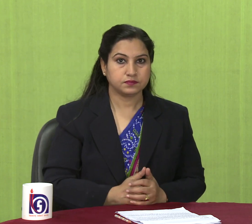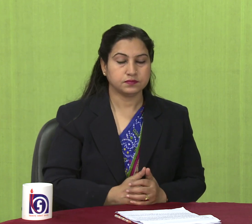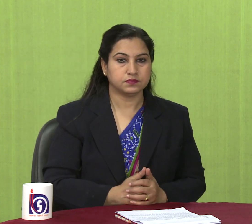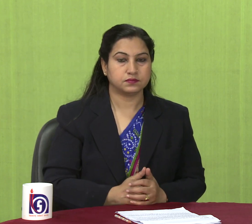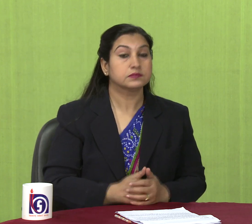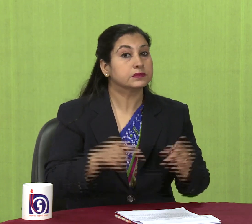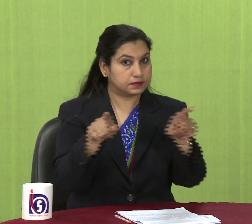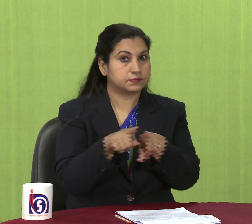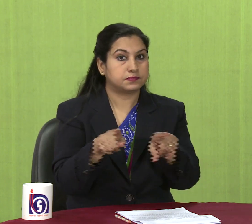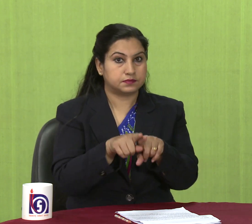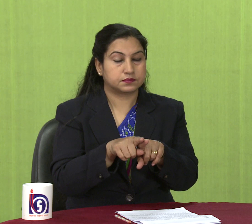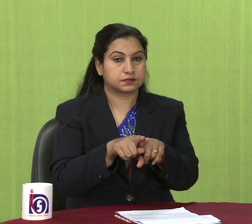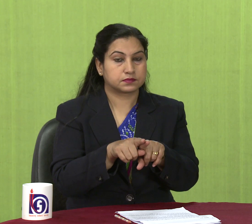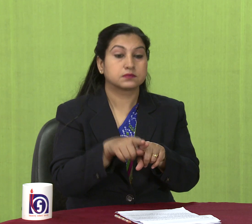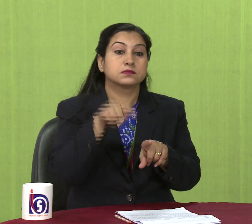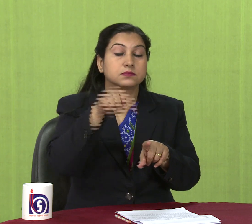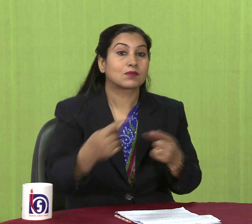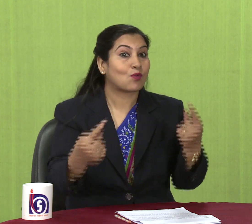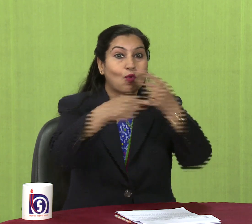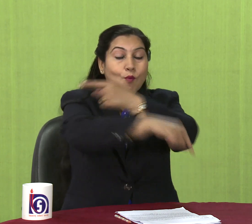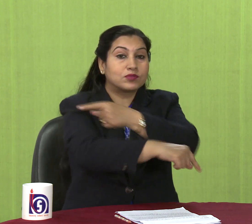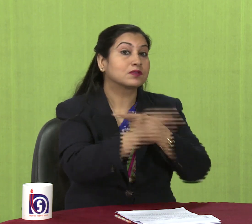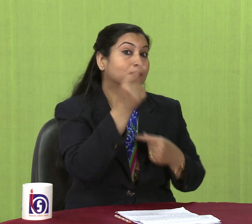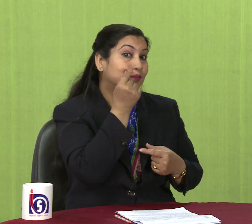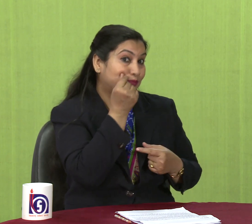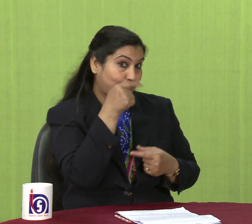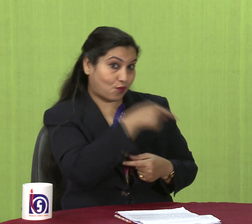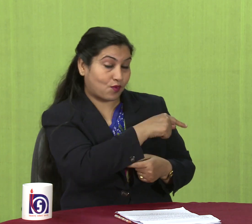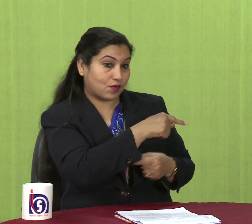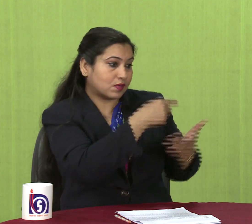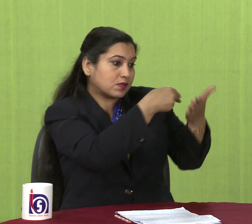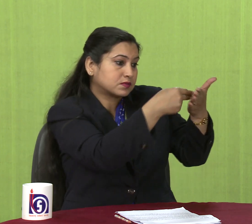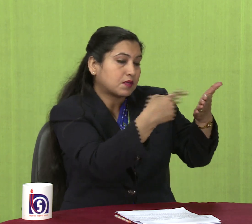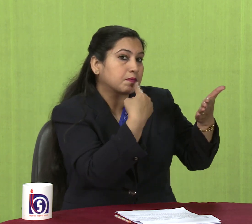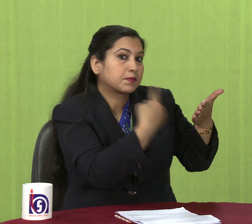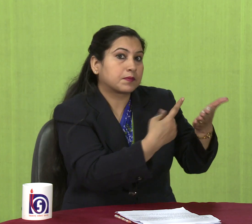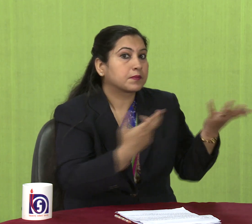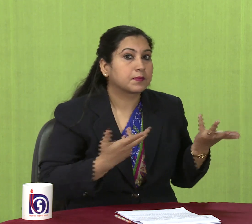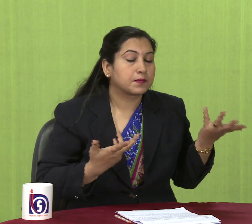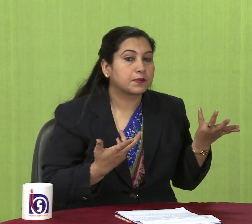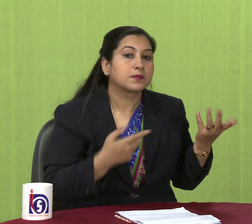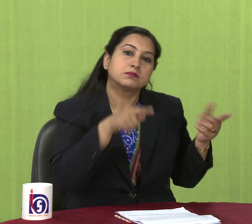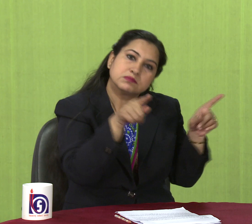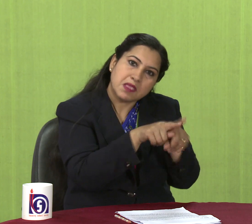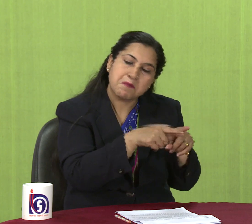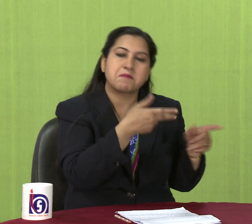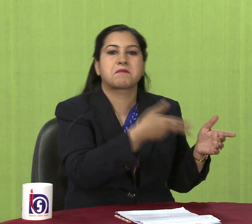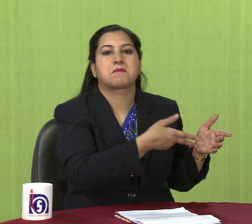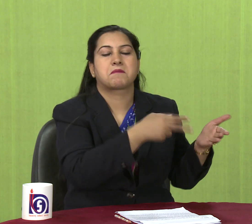इसी तरह इसके विपरीत नायक के पक्ष में भी यही अर्थ समझा